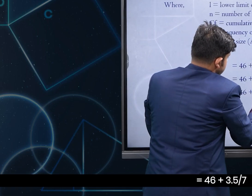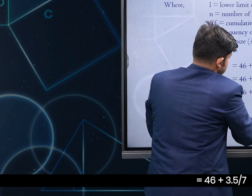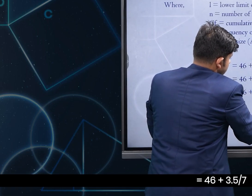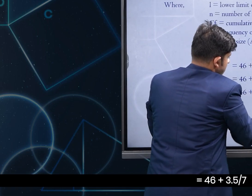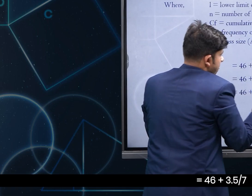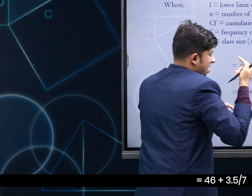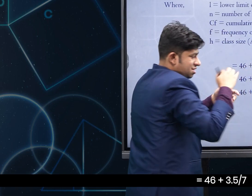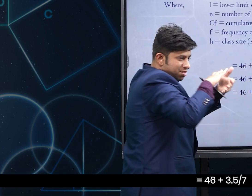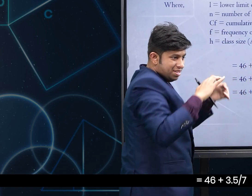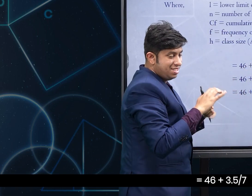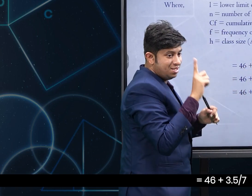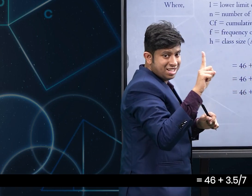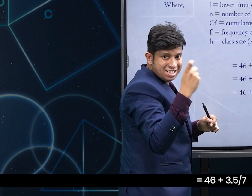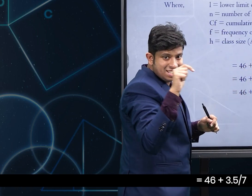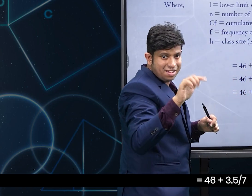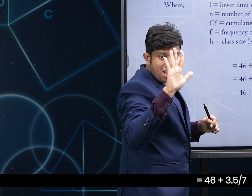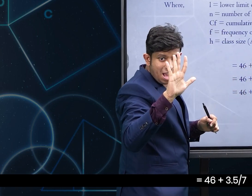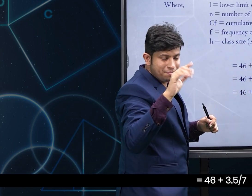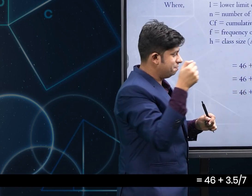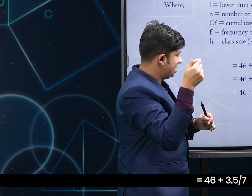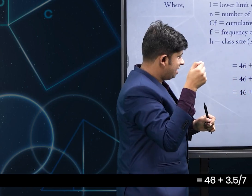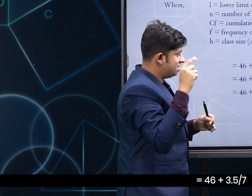= 46 + 3.5 out of 7।